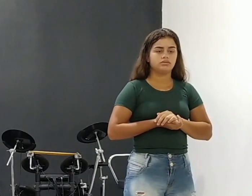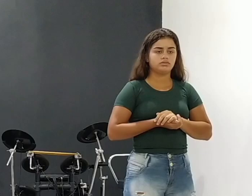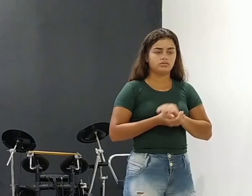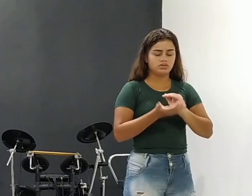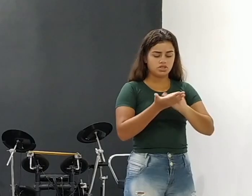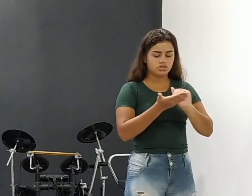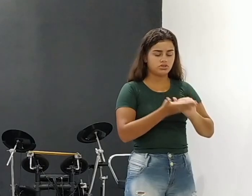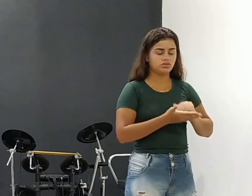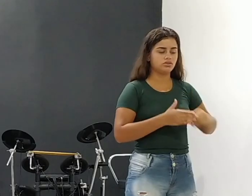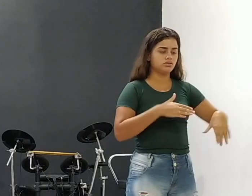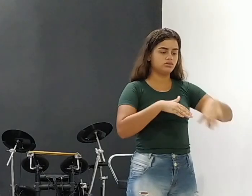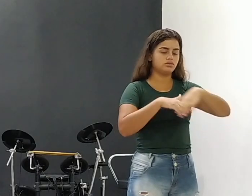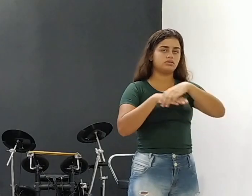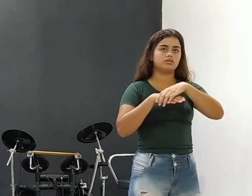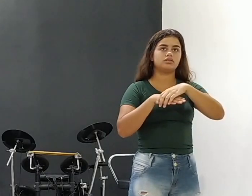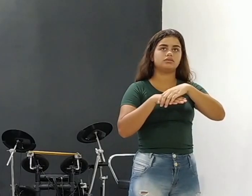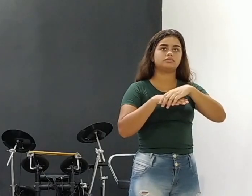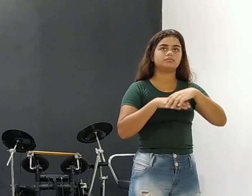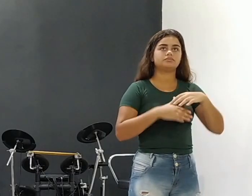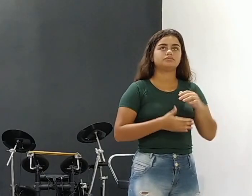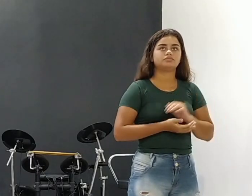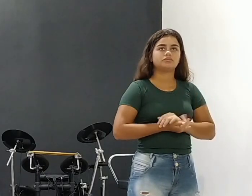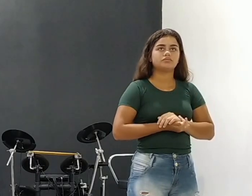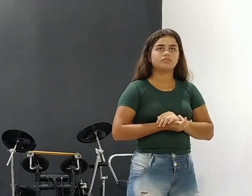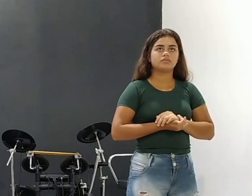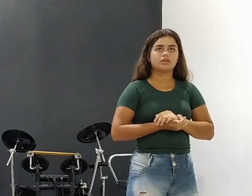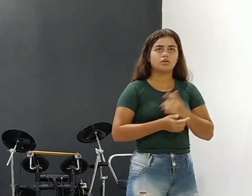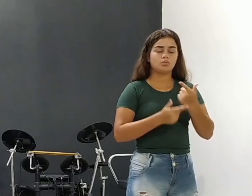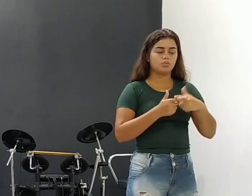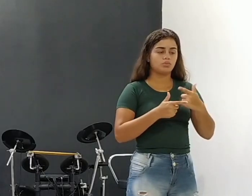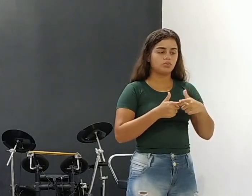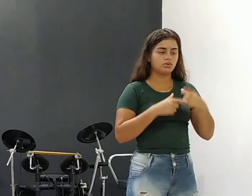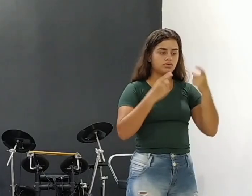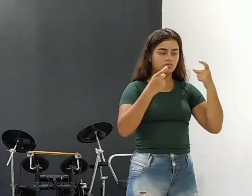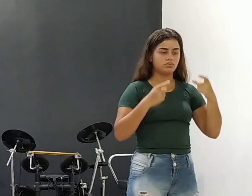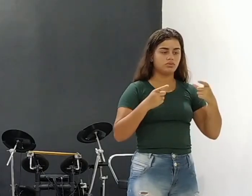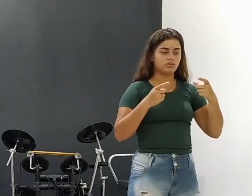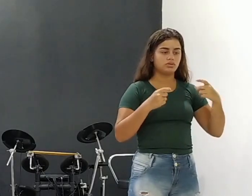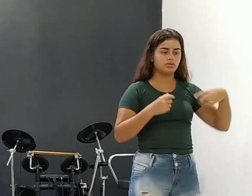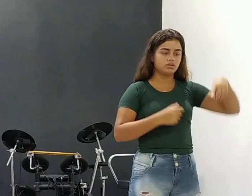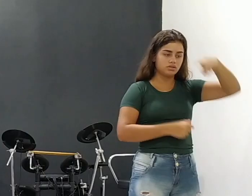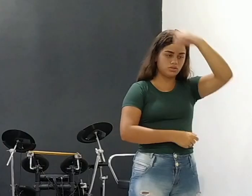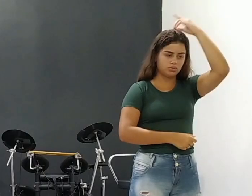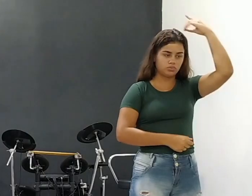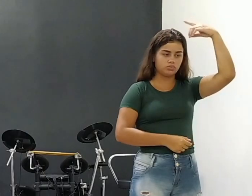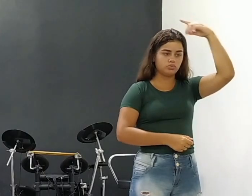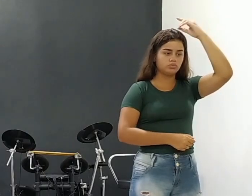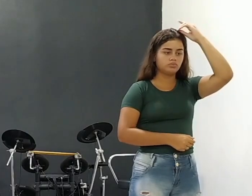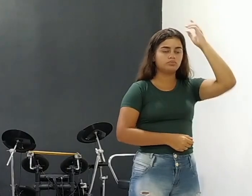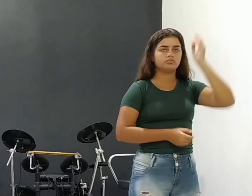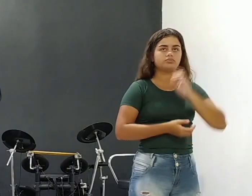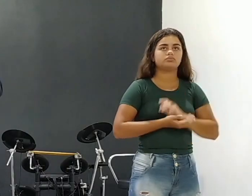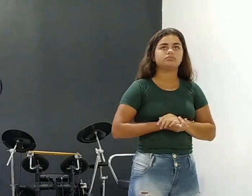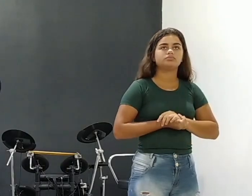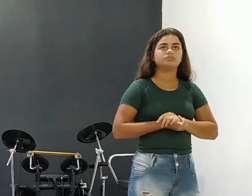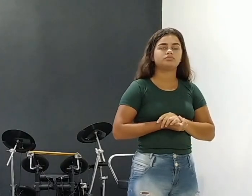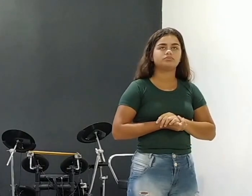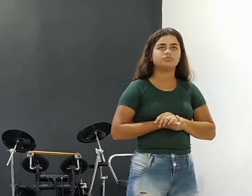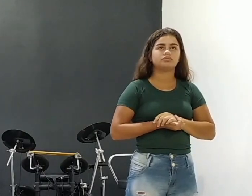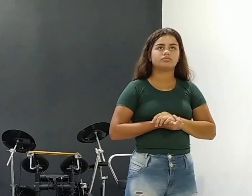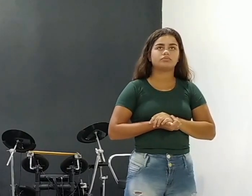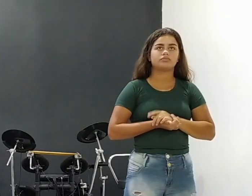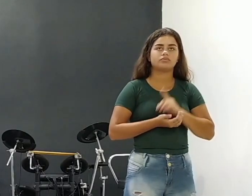tira a sandália dos teus pés, porque esta terra é terra santa. Deus estava